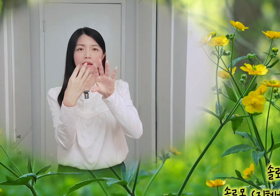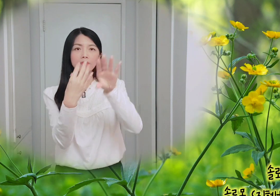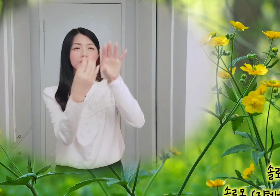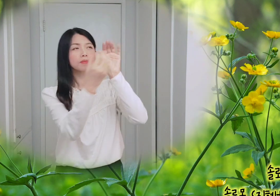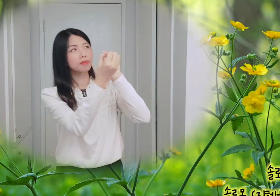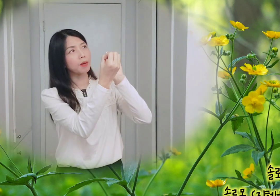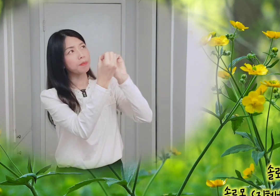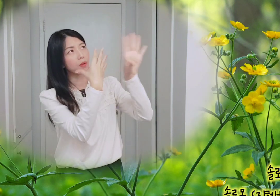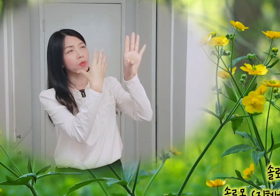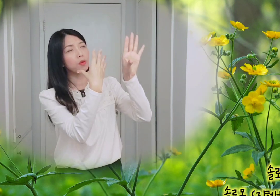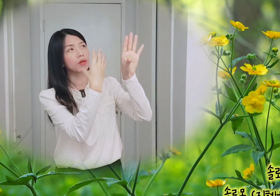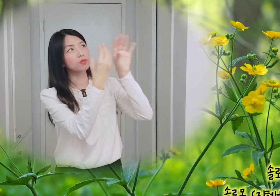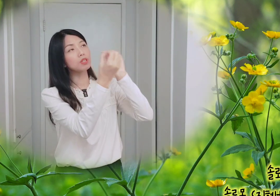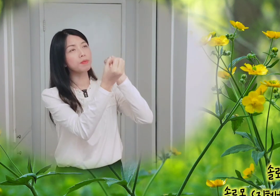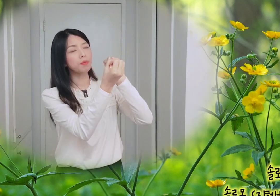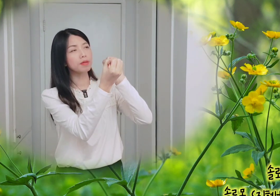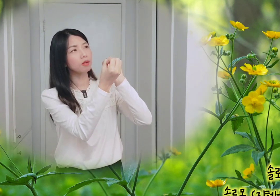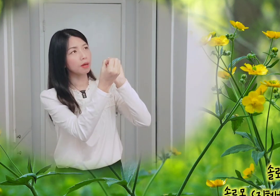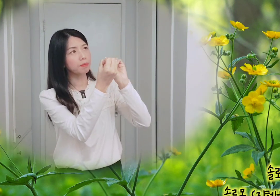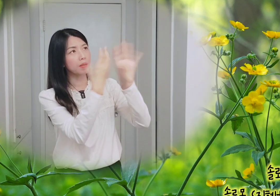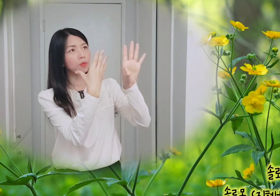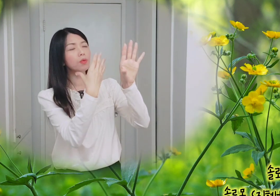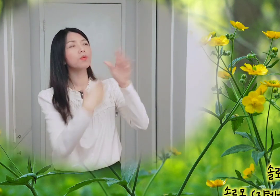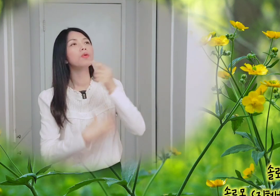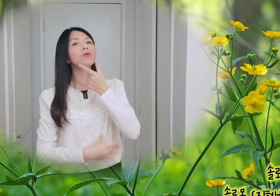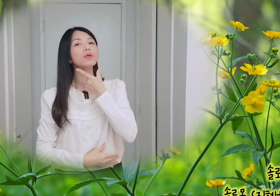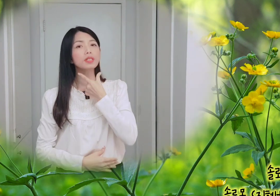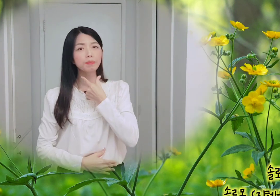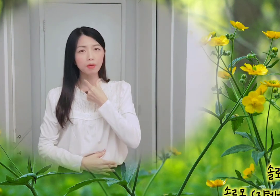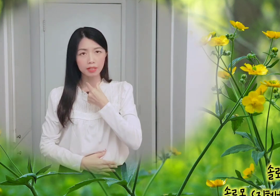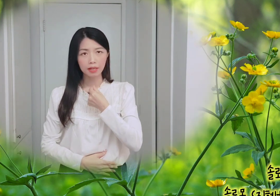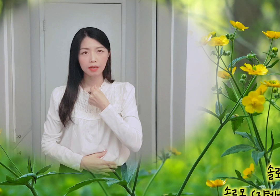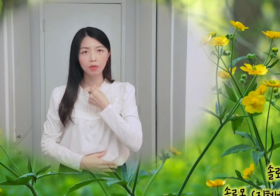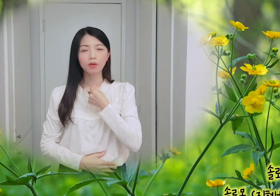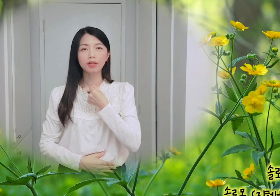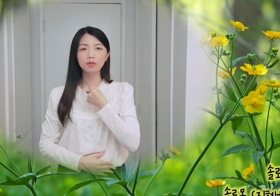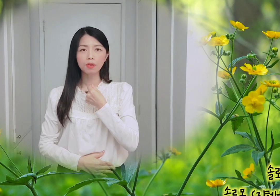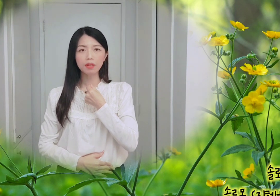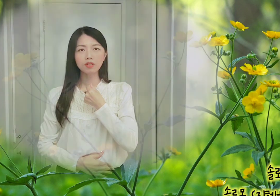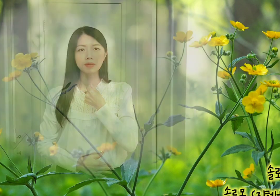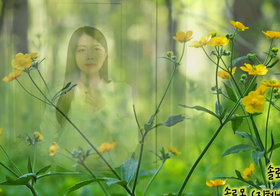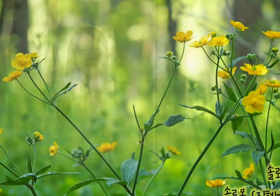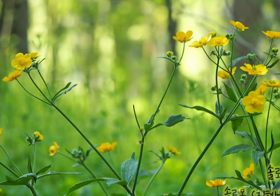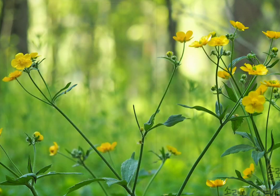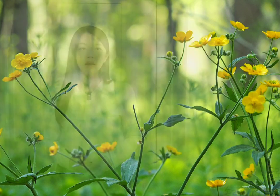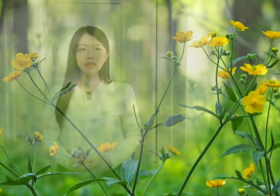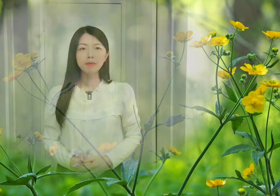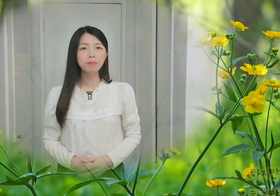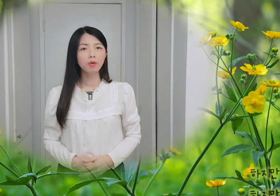뜻입니다. 답하고, 이렇게 주님을 보면서 답하고 싶었지. 원하다 수어를 해주시면